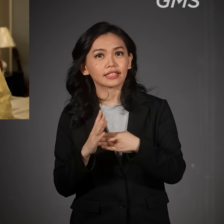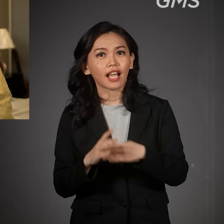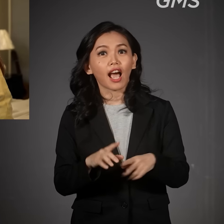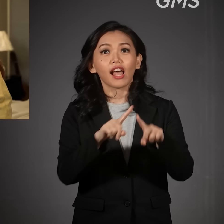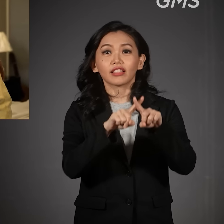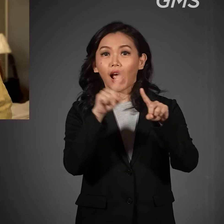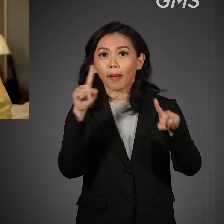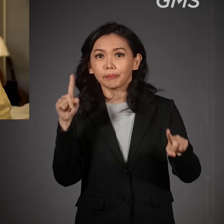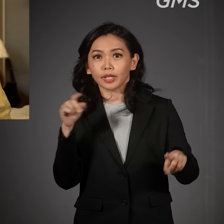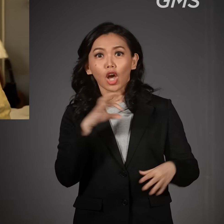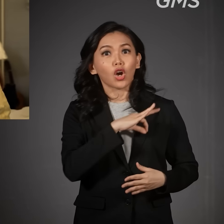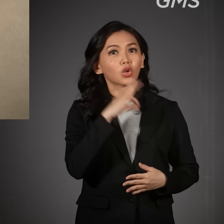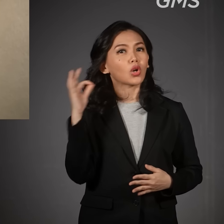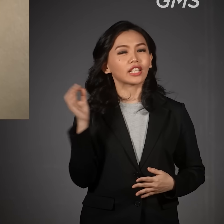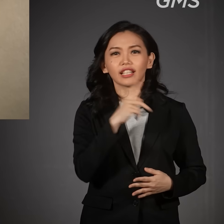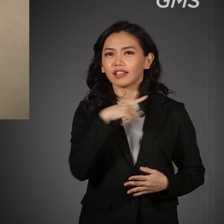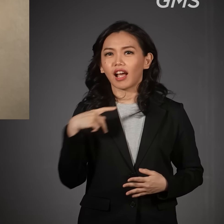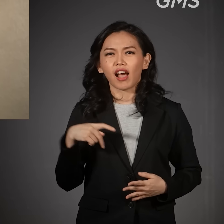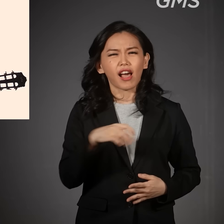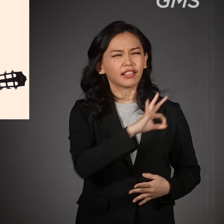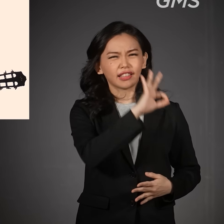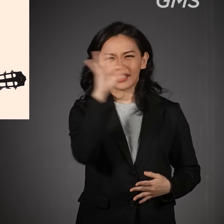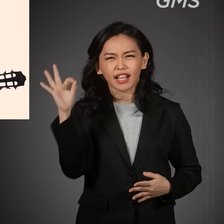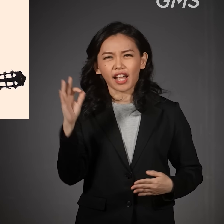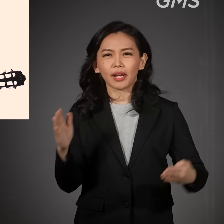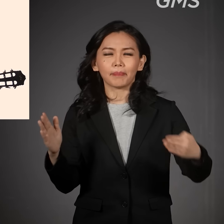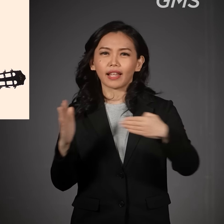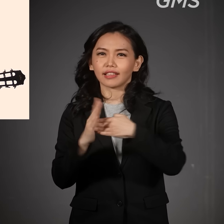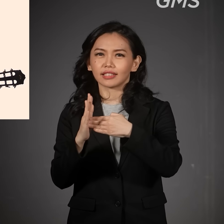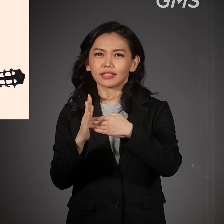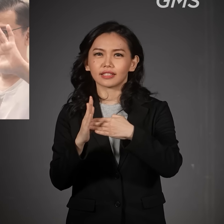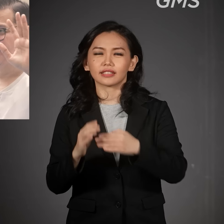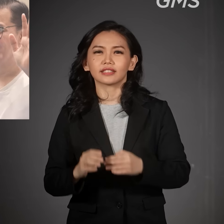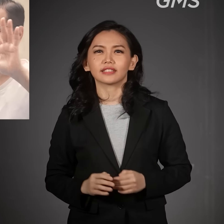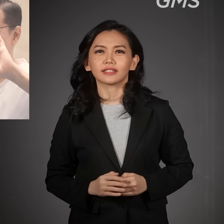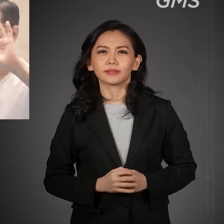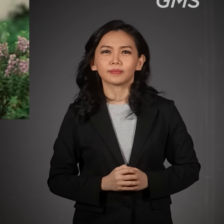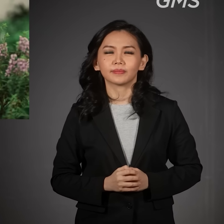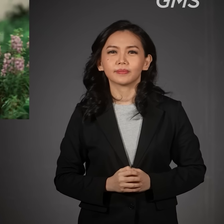semakin rohani kita tidak boleh dibatasi.